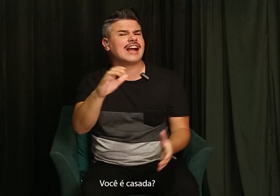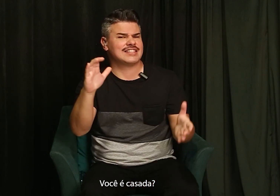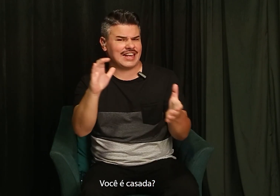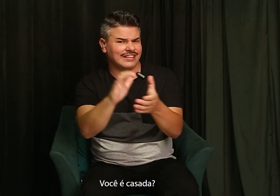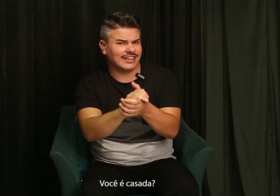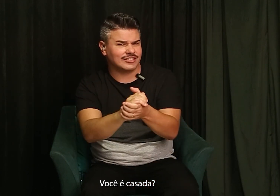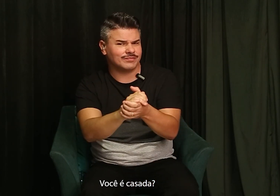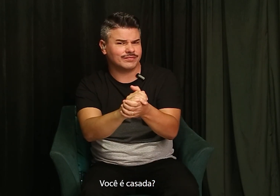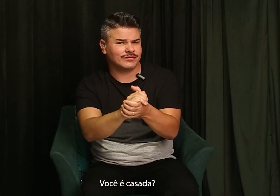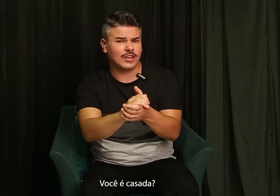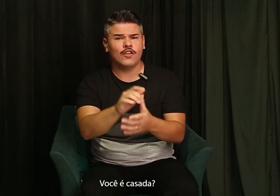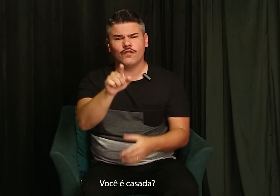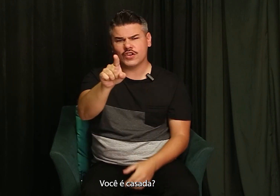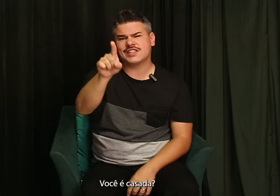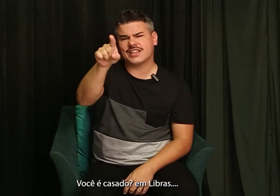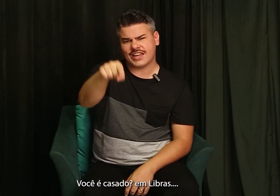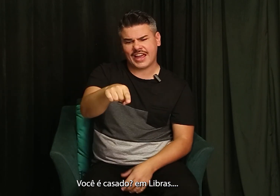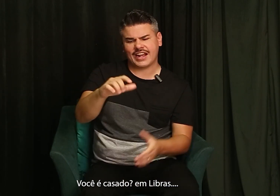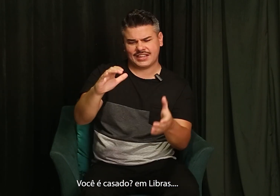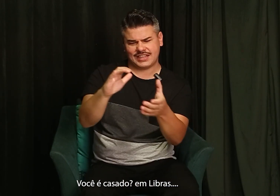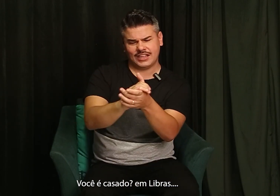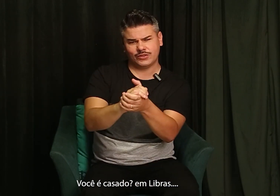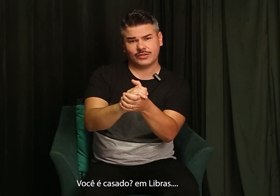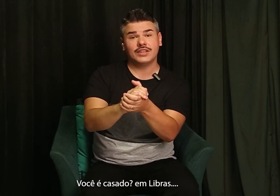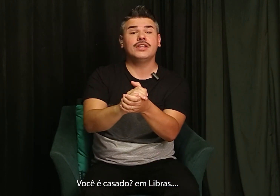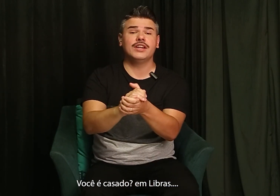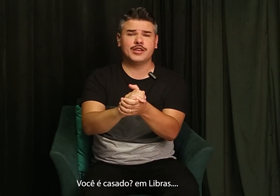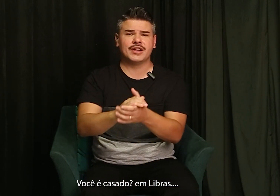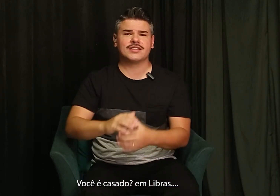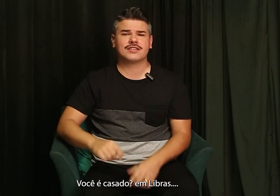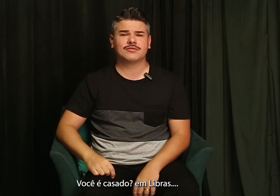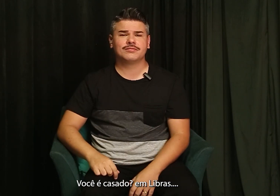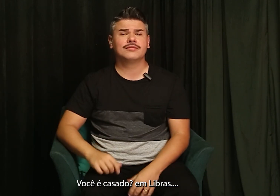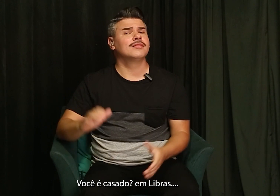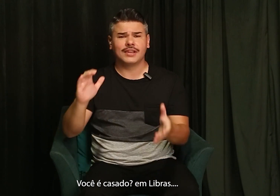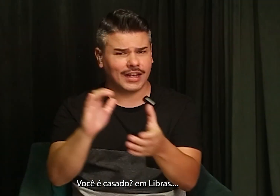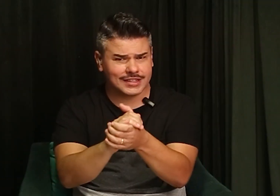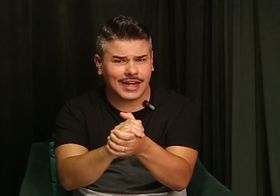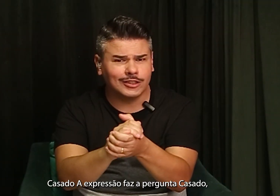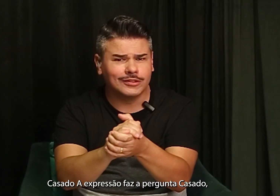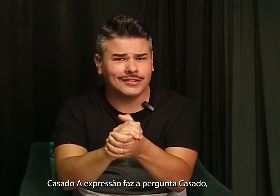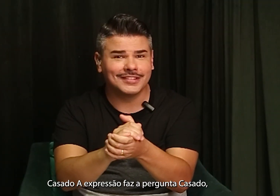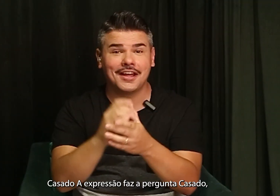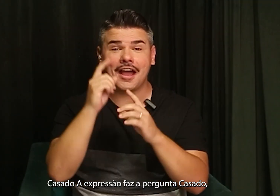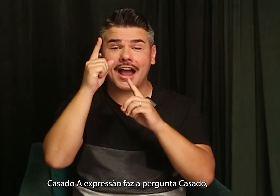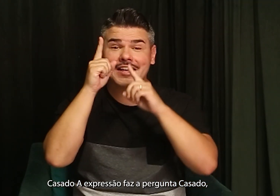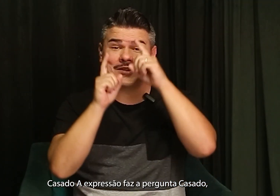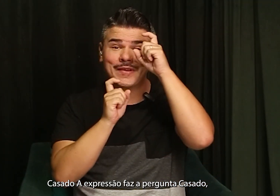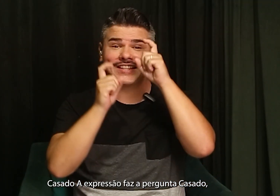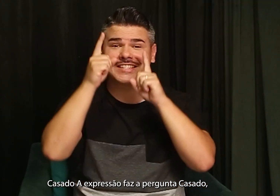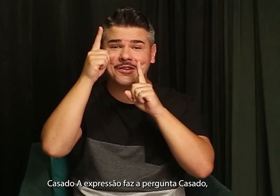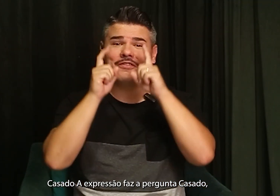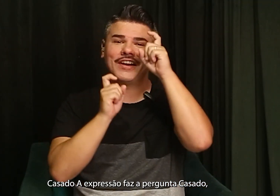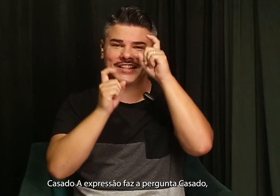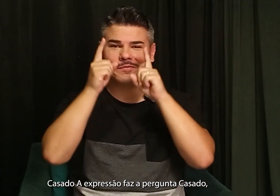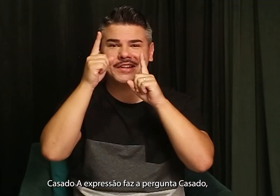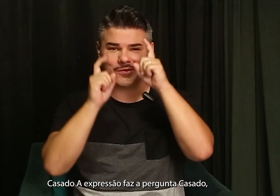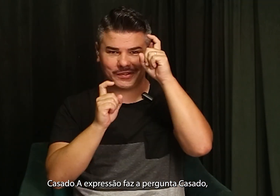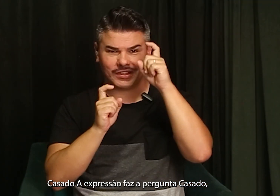é casada? Você é casado? Em libras. Casado? A expressão faz a